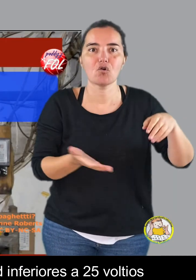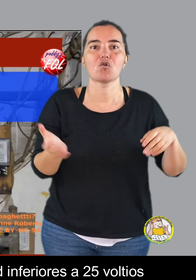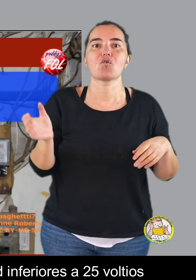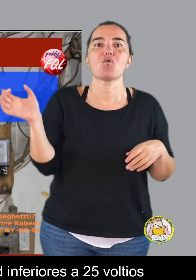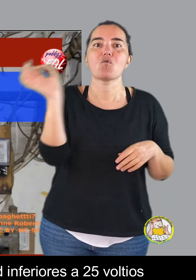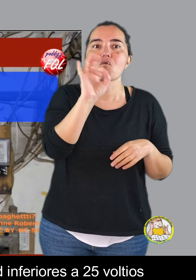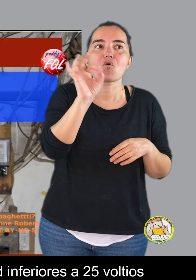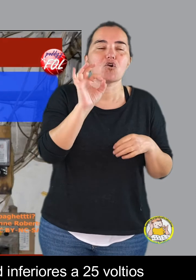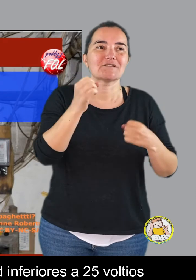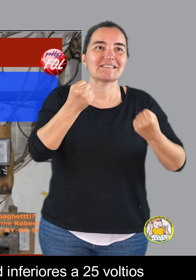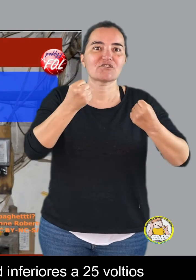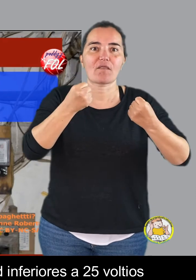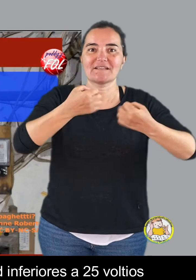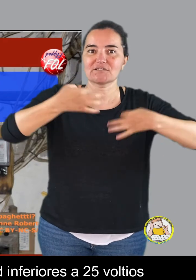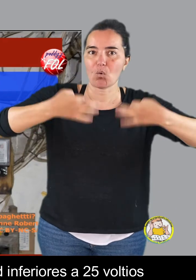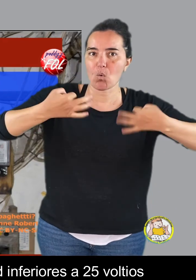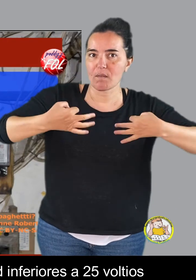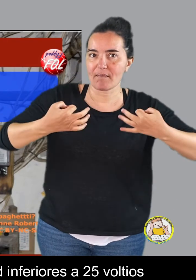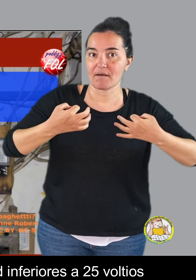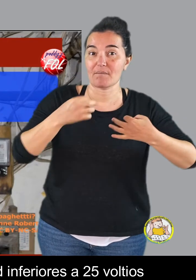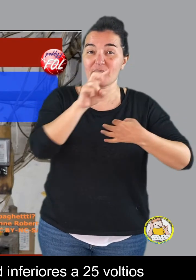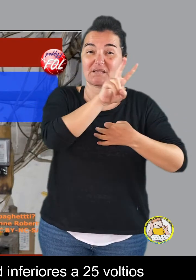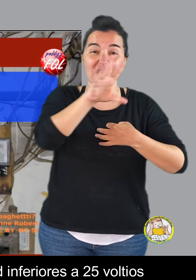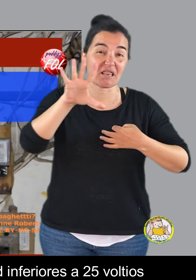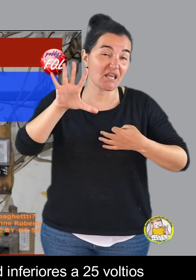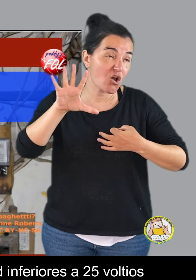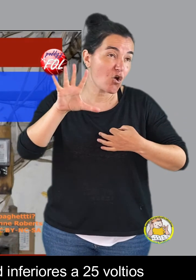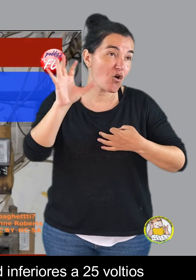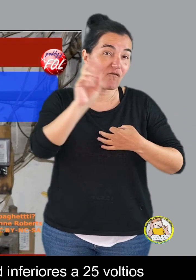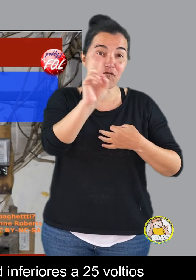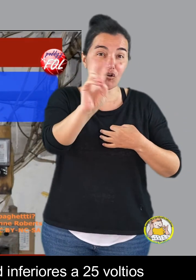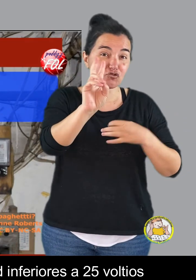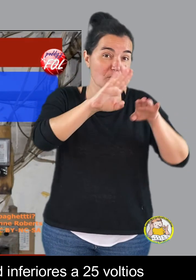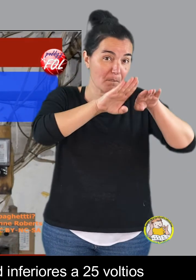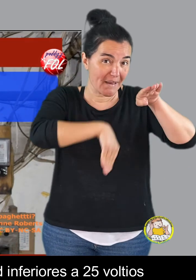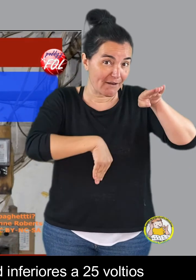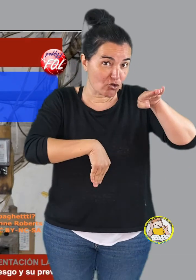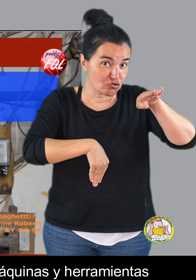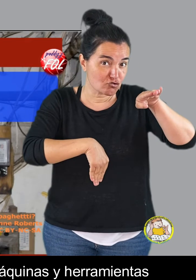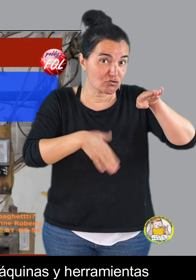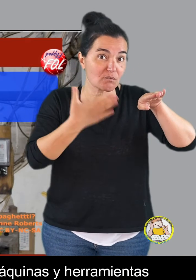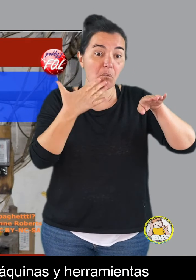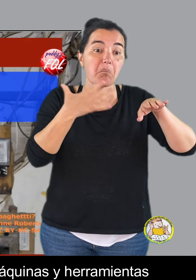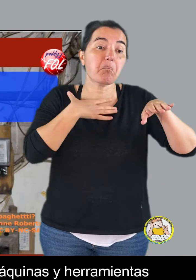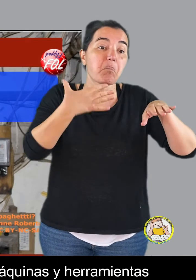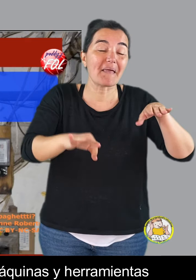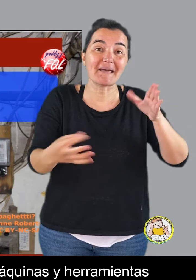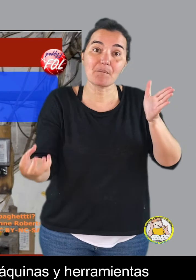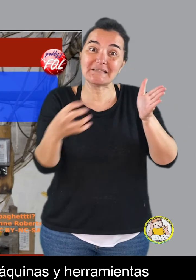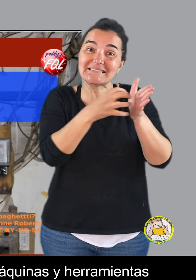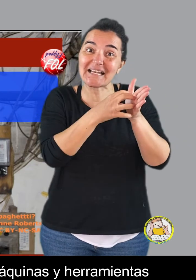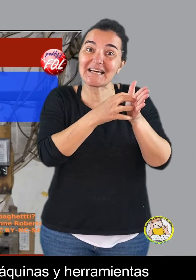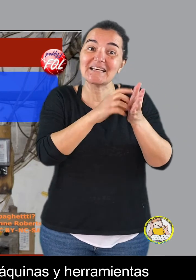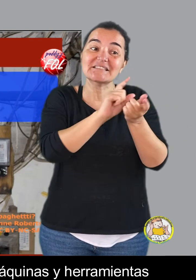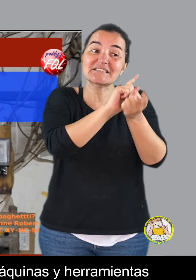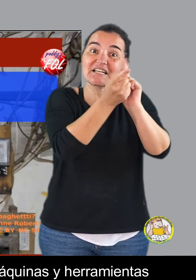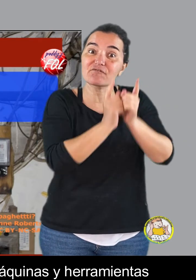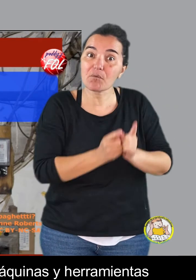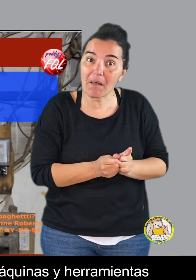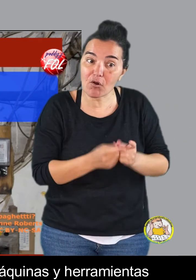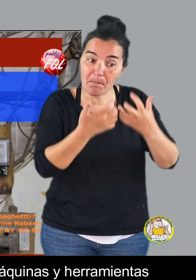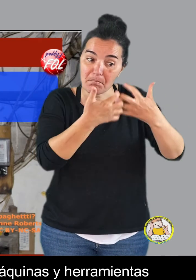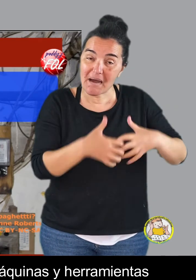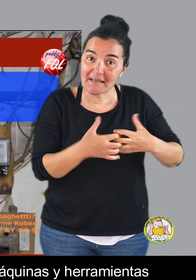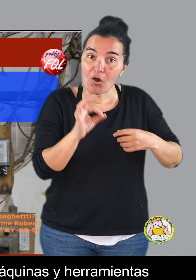intentará utilizar tensiones de seguridad inferiores a 25 voltios, instalando transformadores en